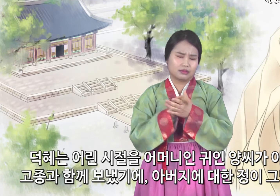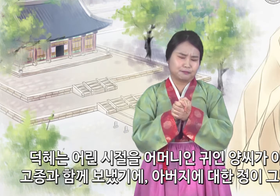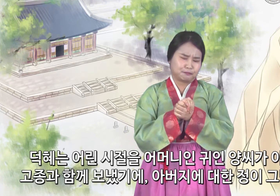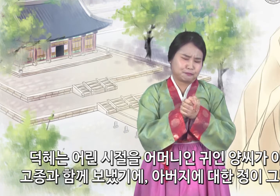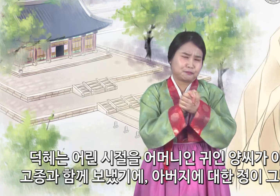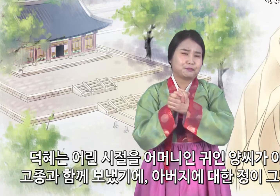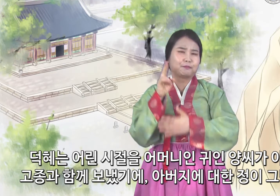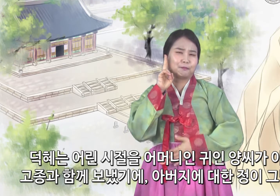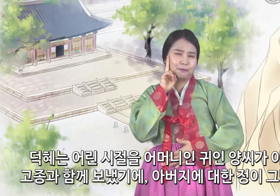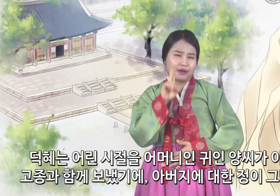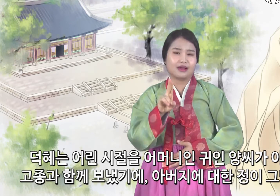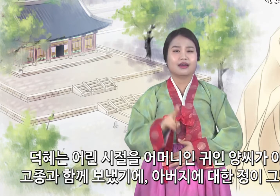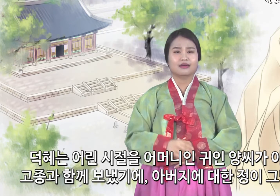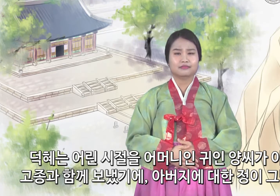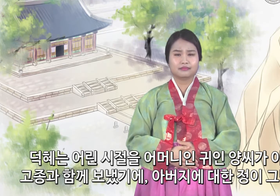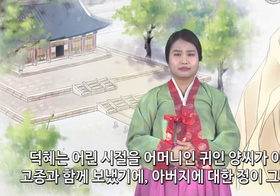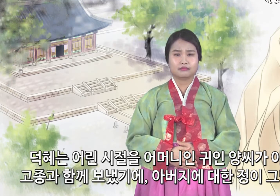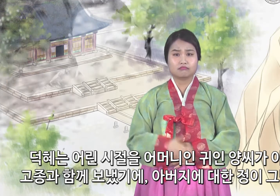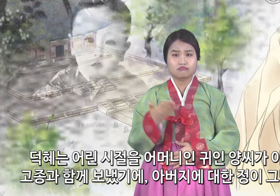정이 그만큼 깊었다.